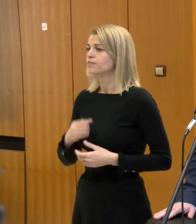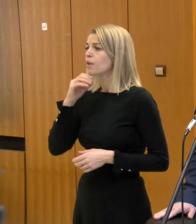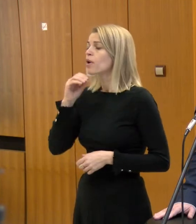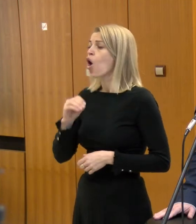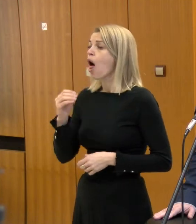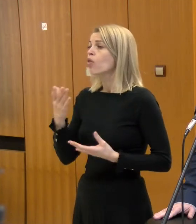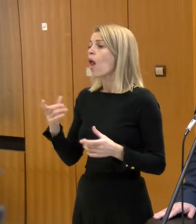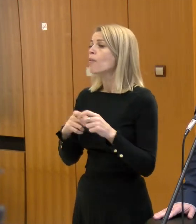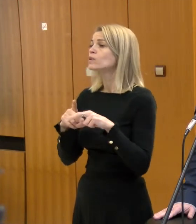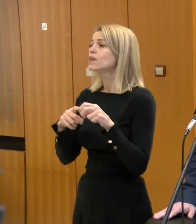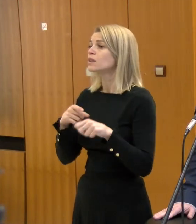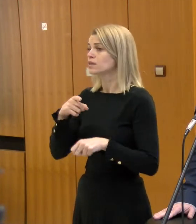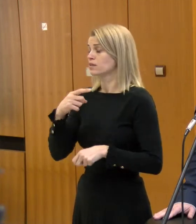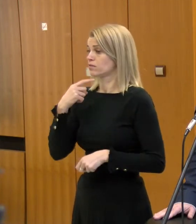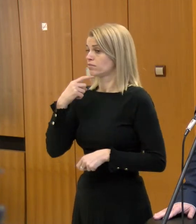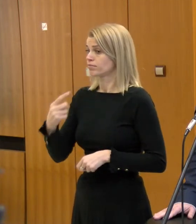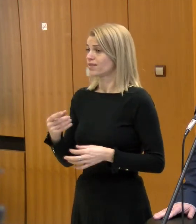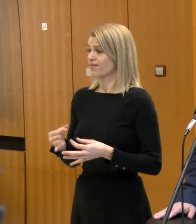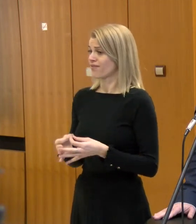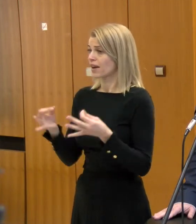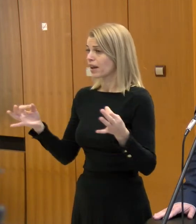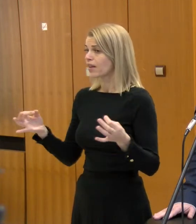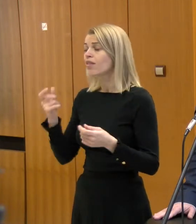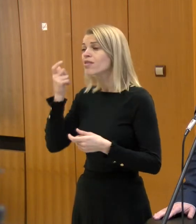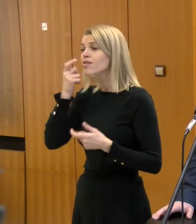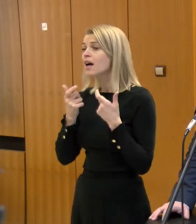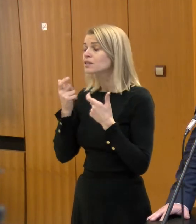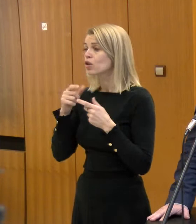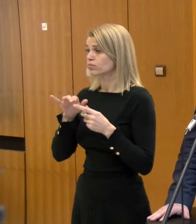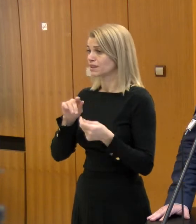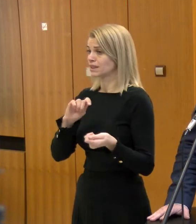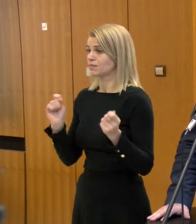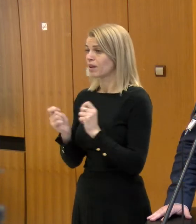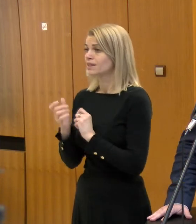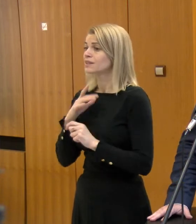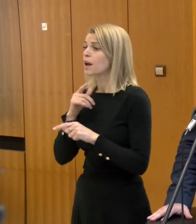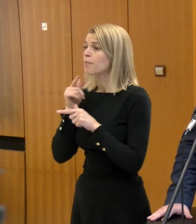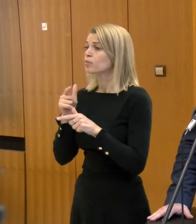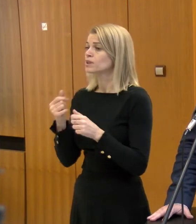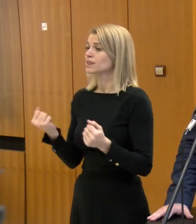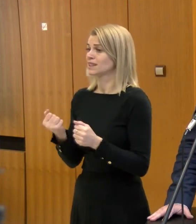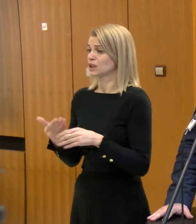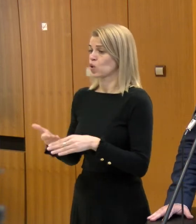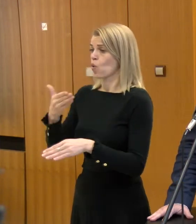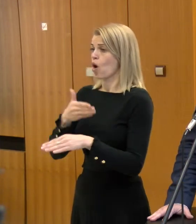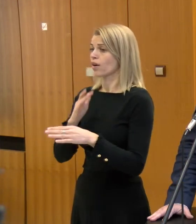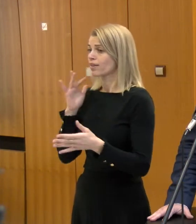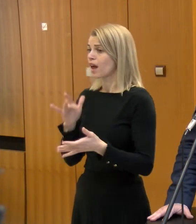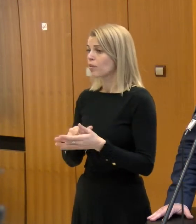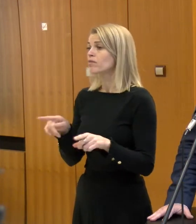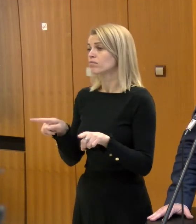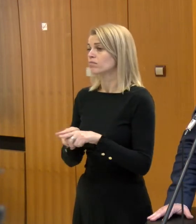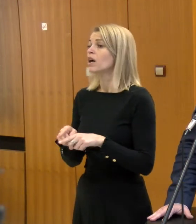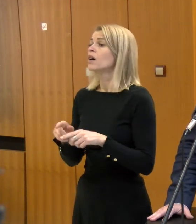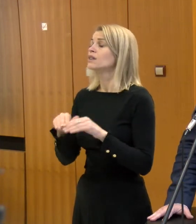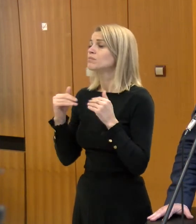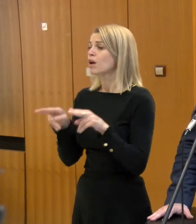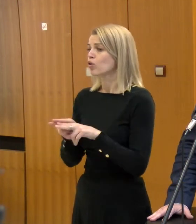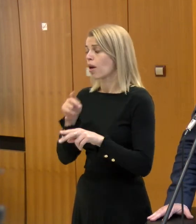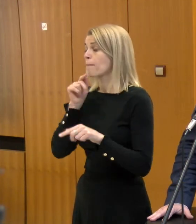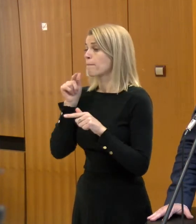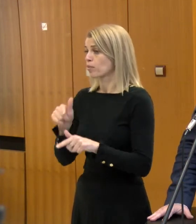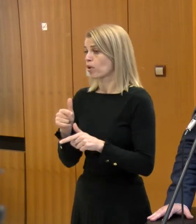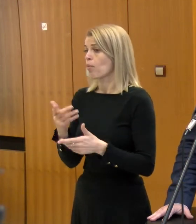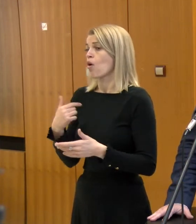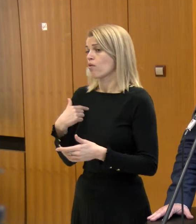OĽaNO alebo SAS povedia verejne, že zmenili názor a chcú podporiť skorší termín volieb, aj Sme rodina to podporí. Lebo sme